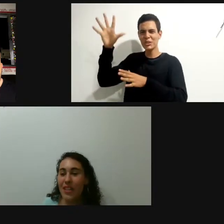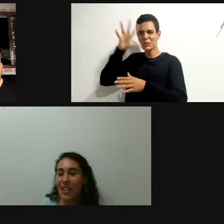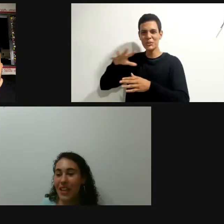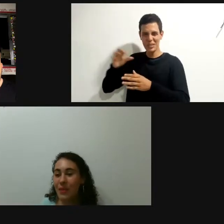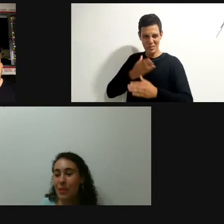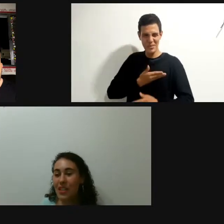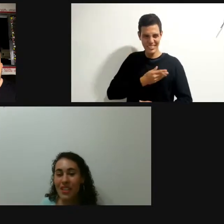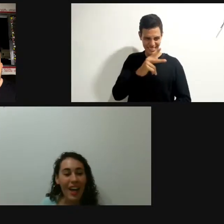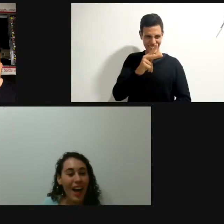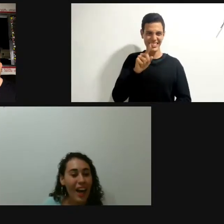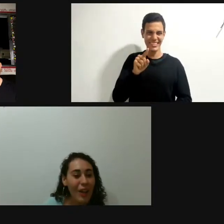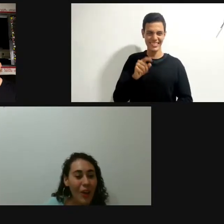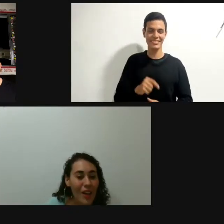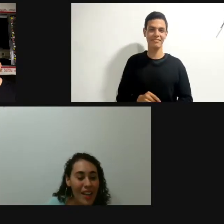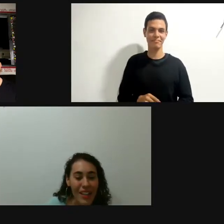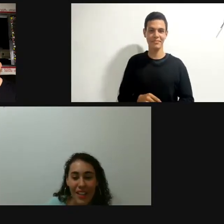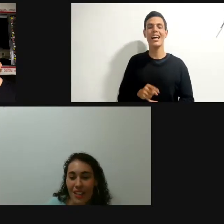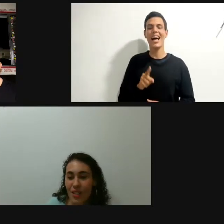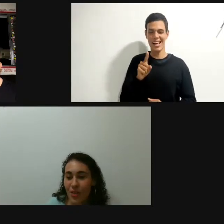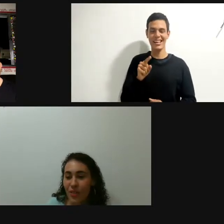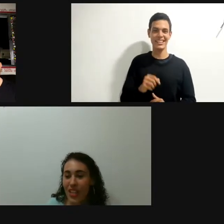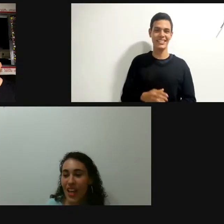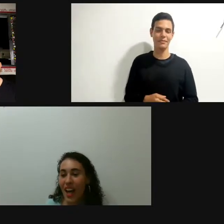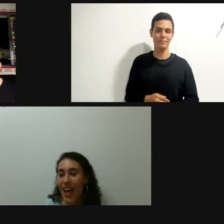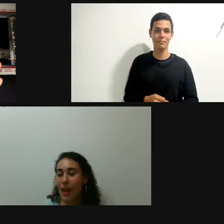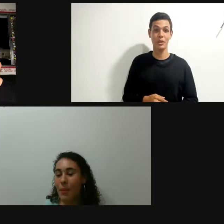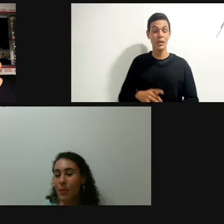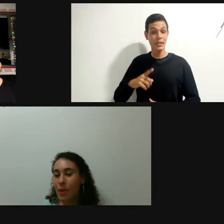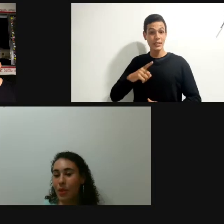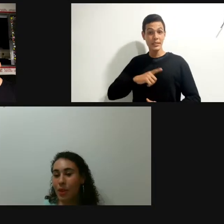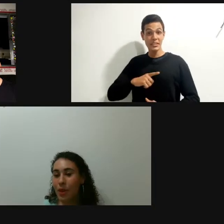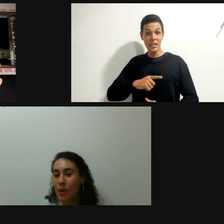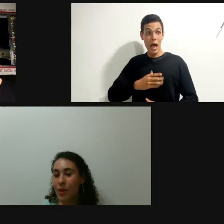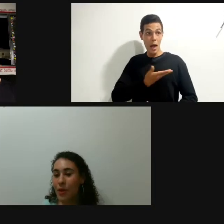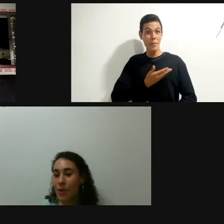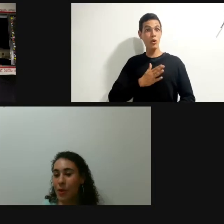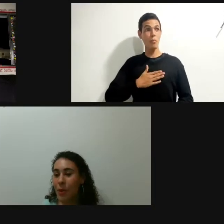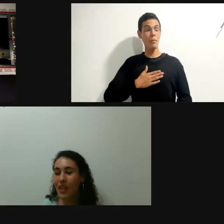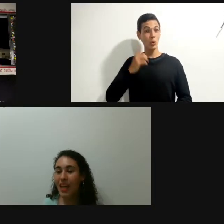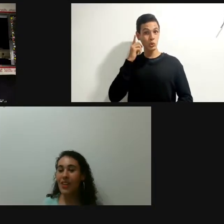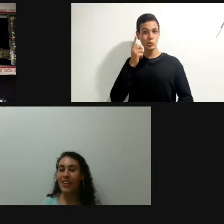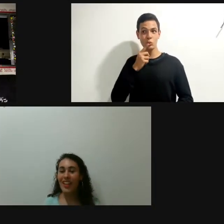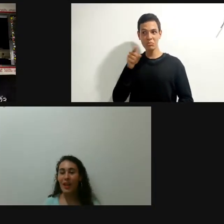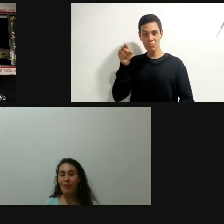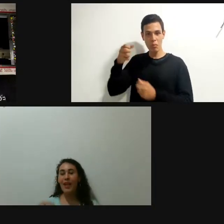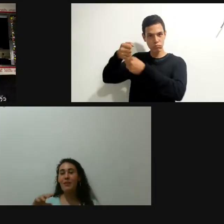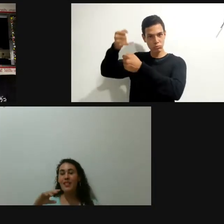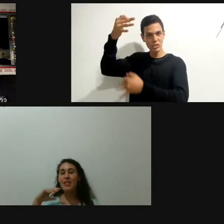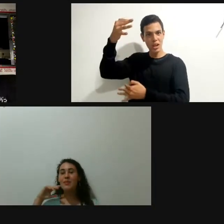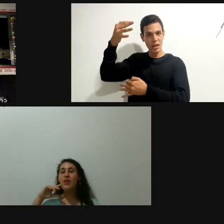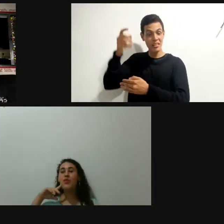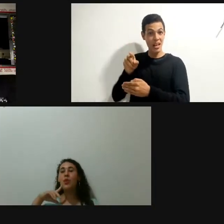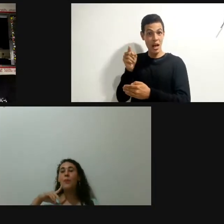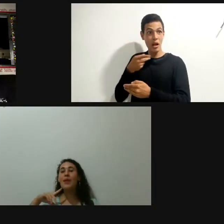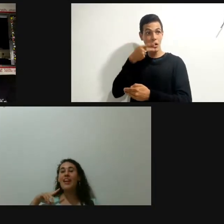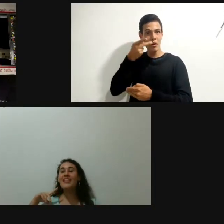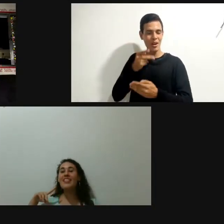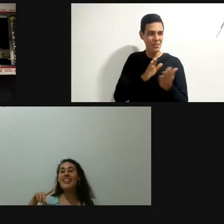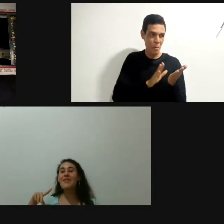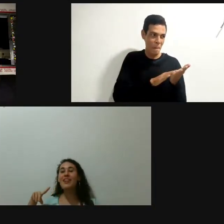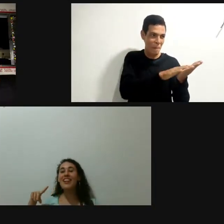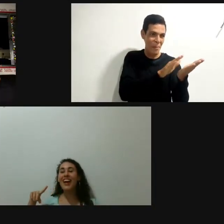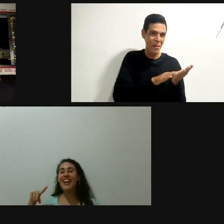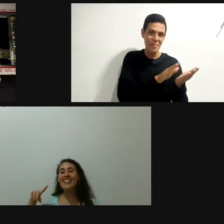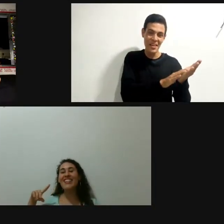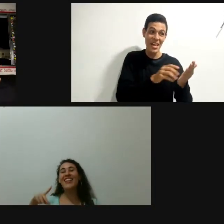Eu achei bonitinho. A Lorena Sofia, ela botou um comentário aqui. Ela, parabéns, Bia, eu vou comprar